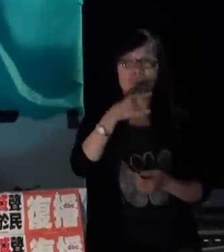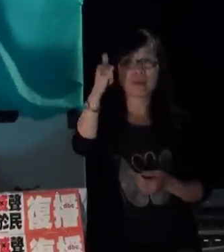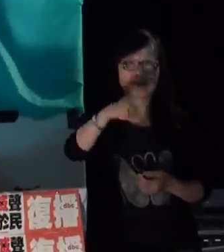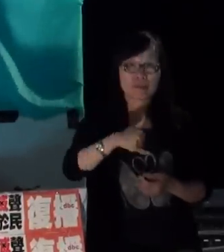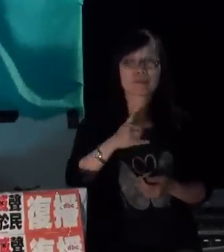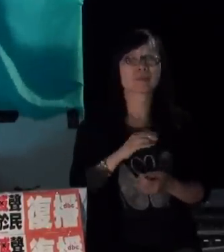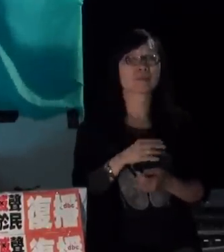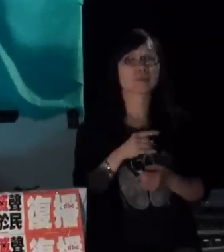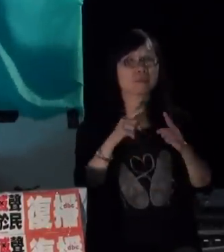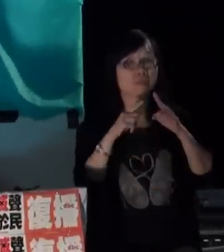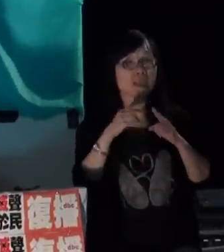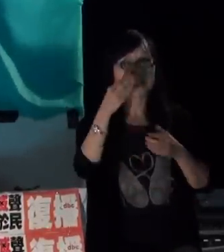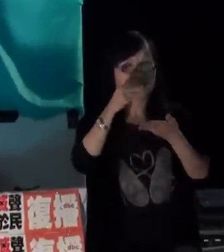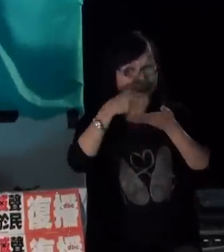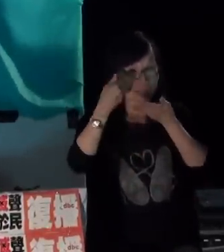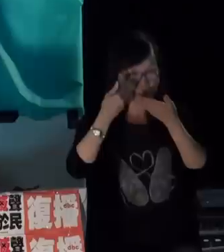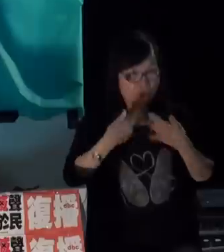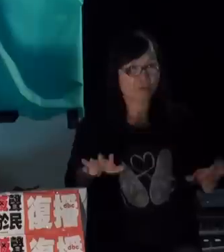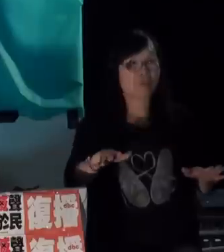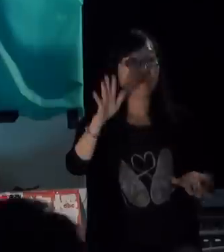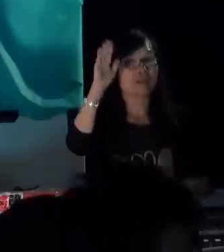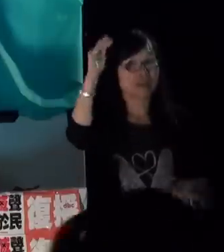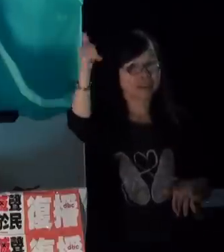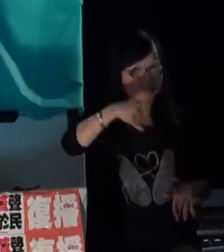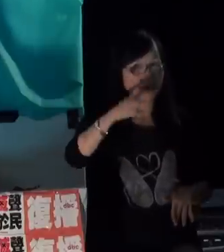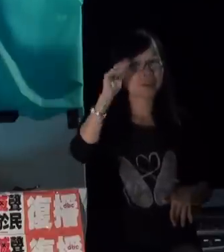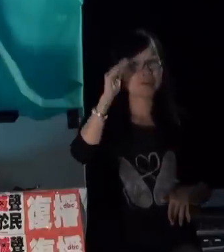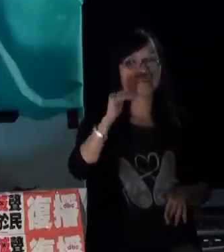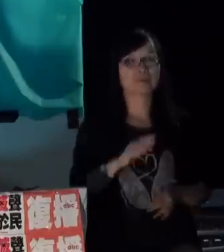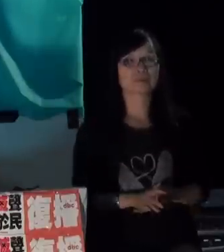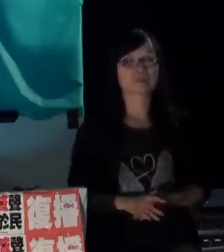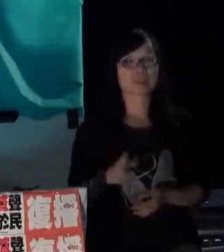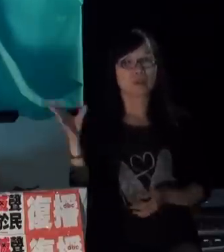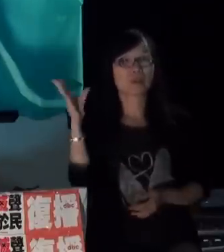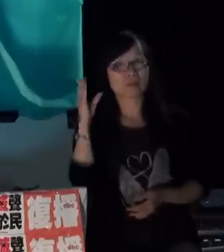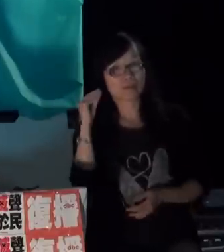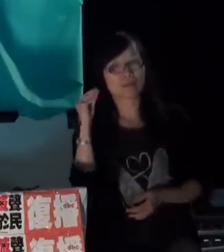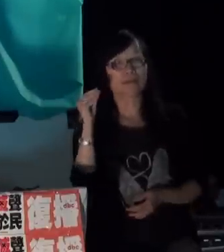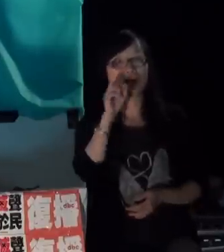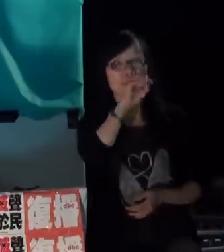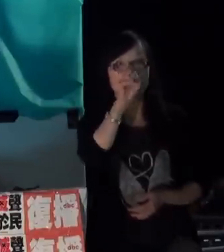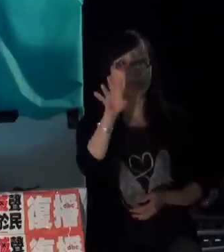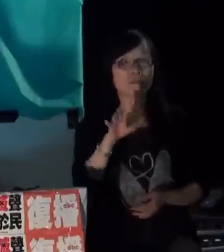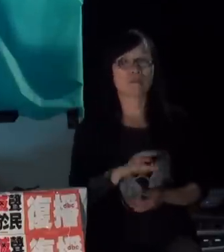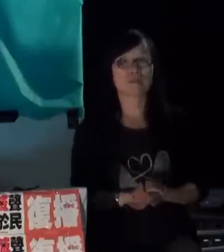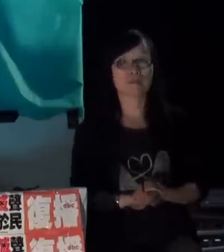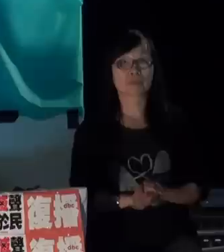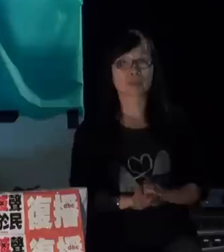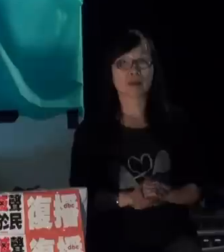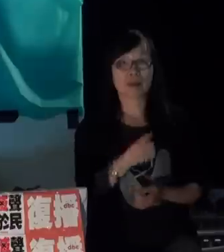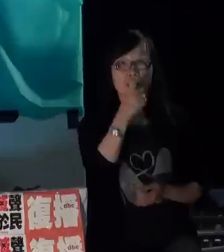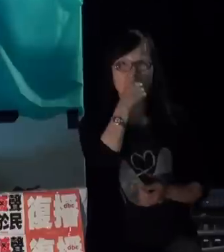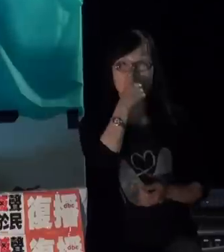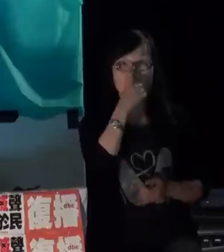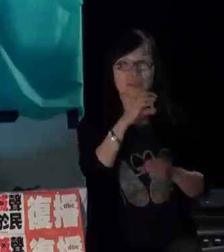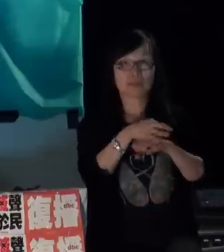煩你吃完飯可以又來得吃早。我聽過一句說話，就是這個英國